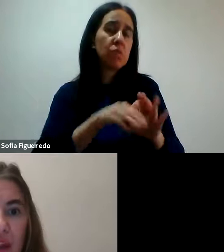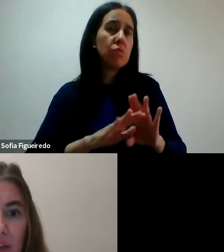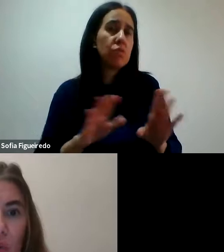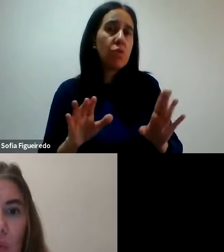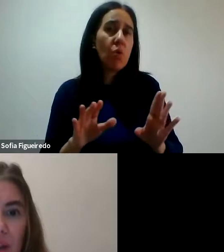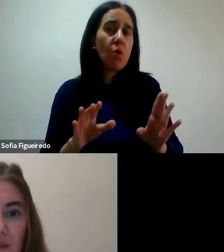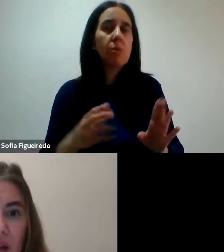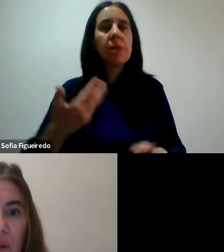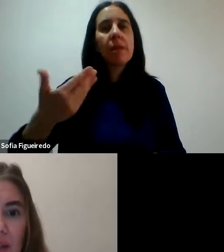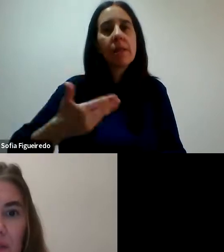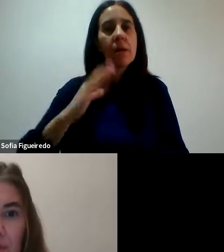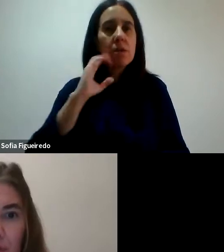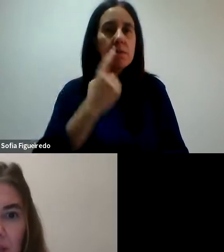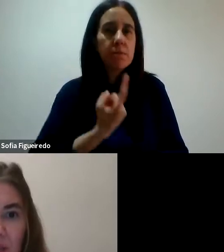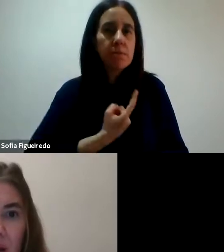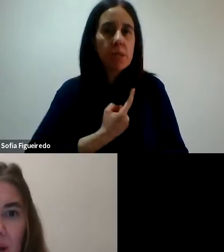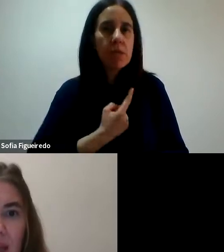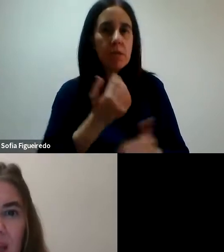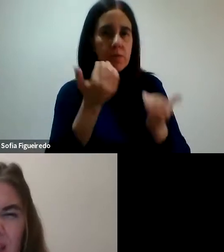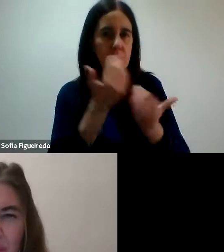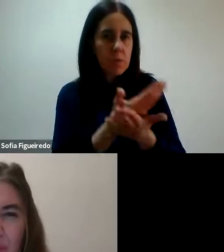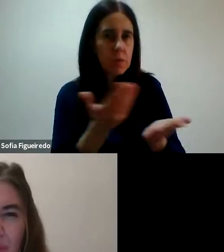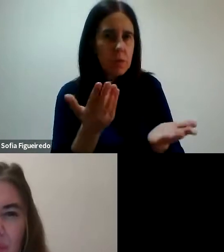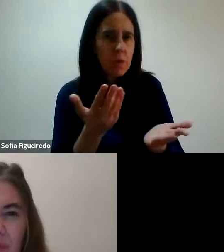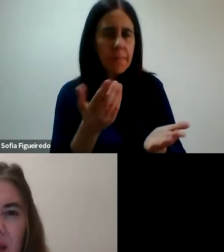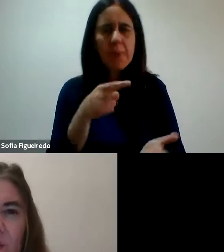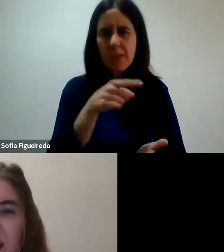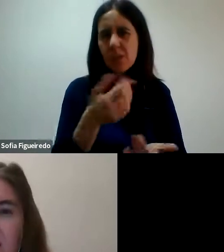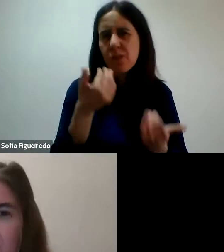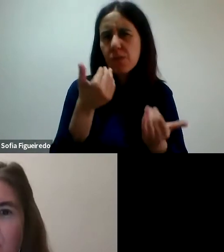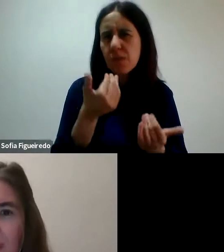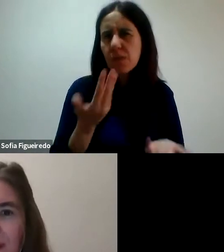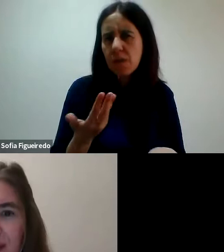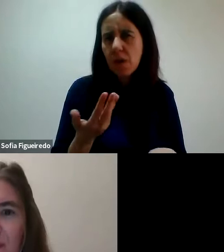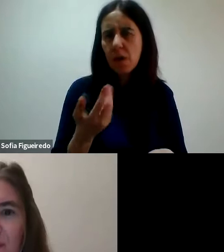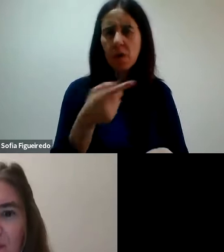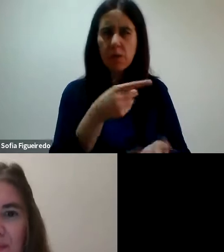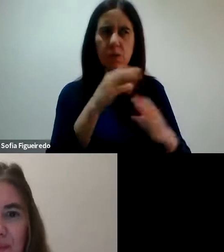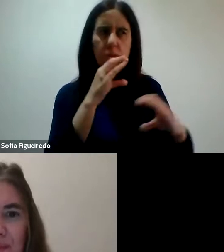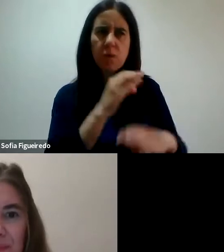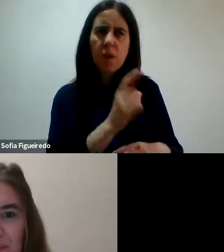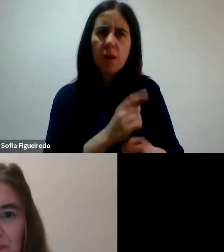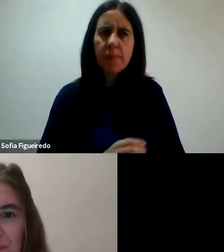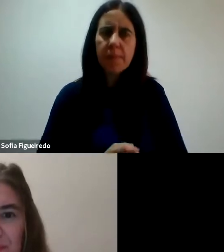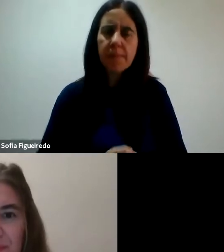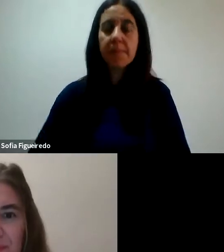há o direito ou a obrigação de informação? É isso informação? É isso comunicação?